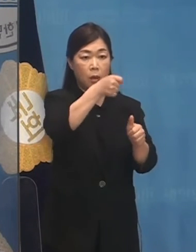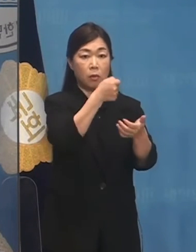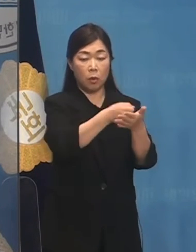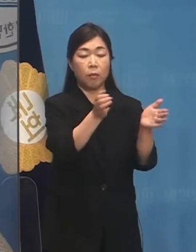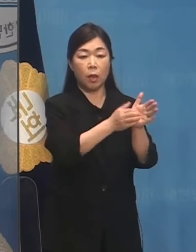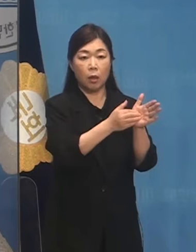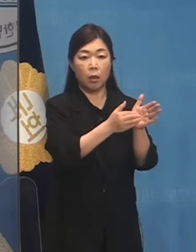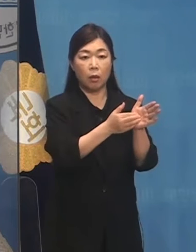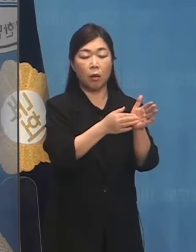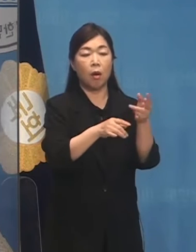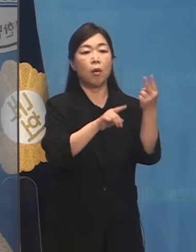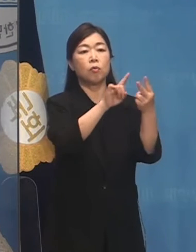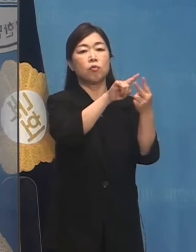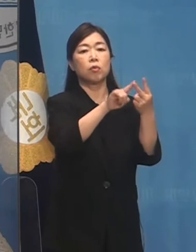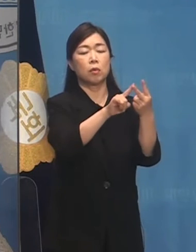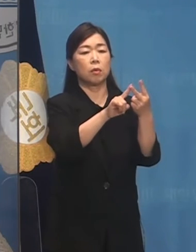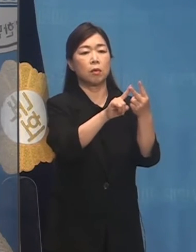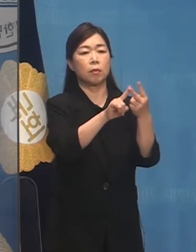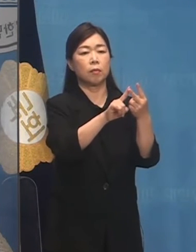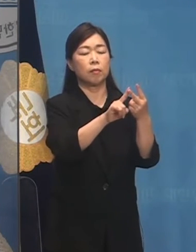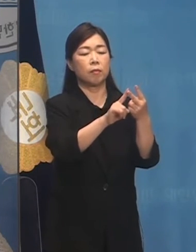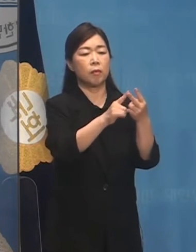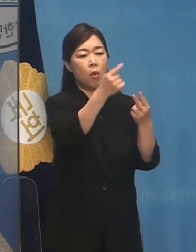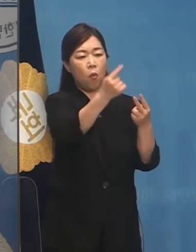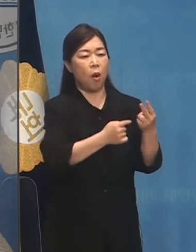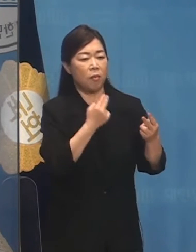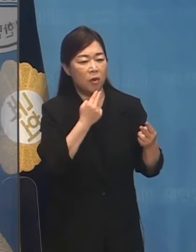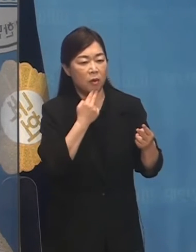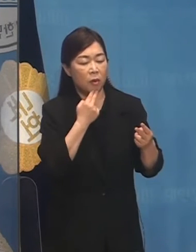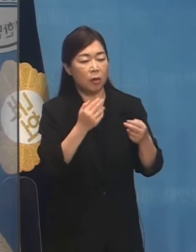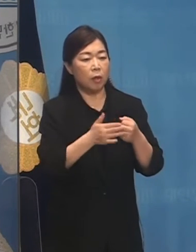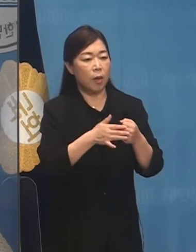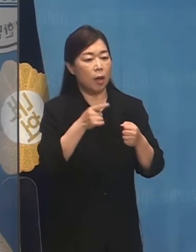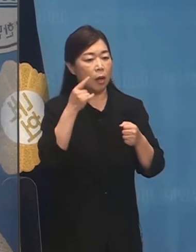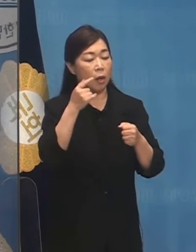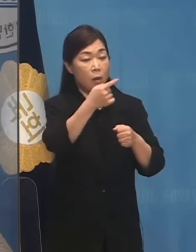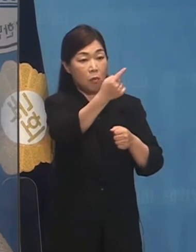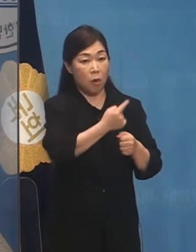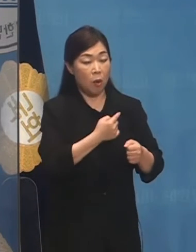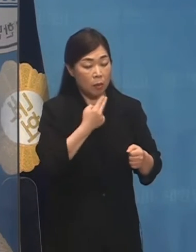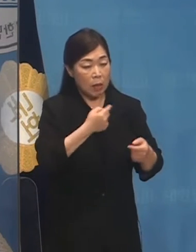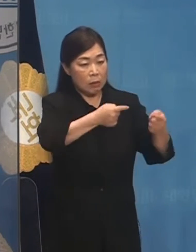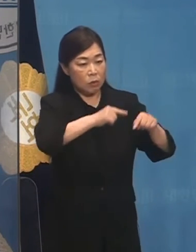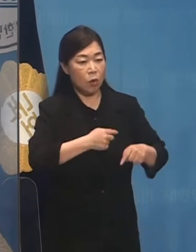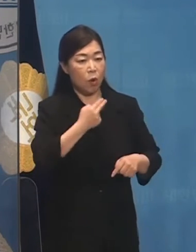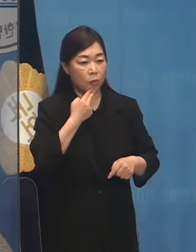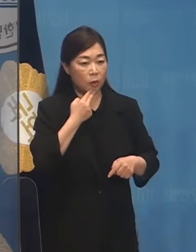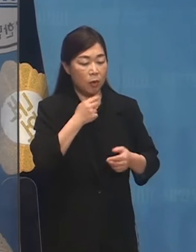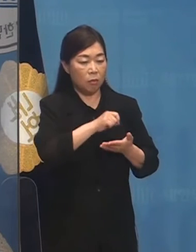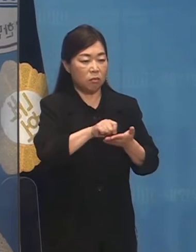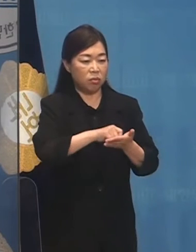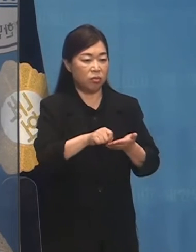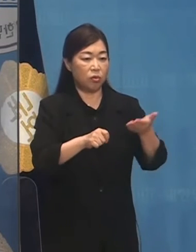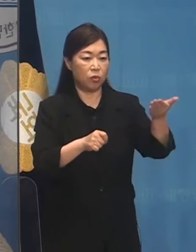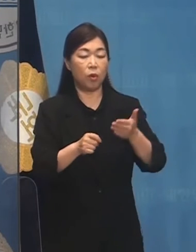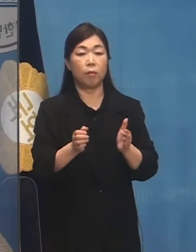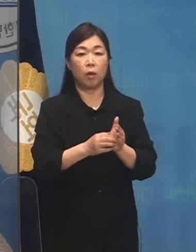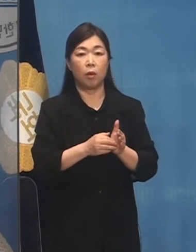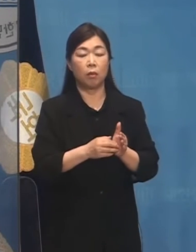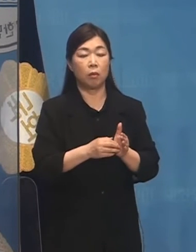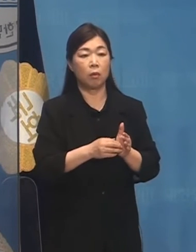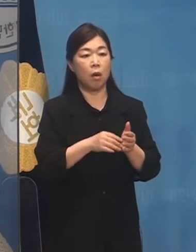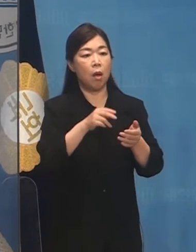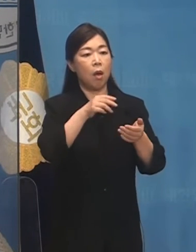다 그 불출석 사유동의서를 불출석 사유서를 써가지고 나오지 않겠다고 그러고